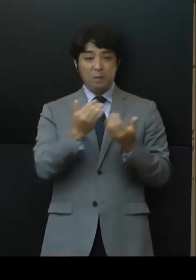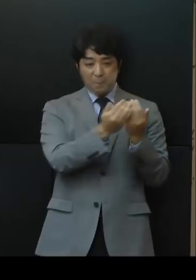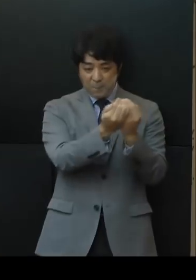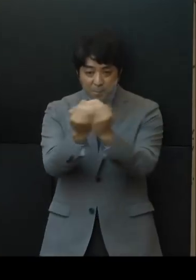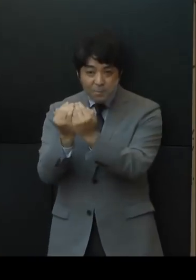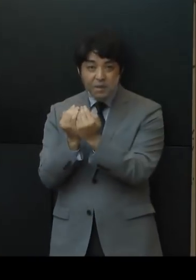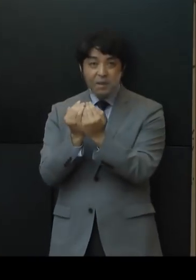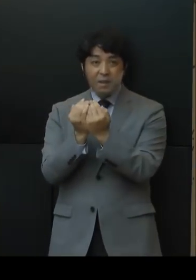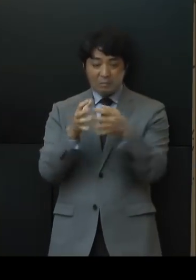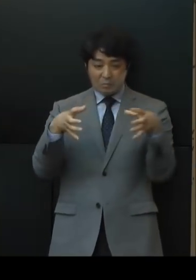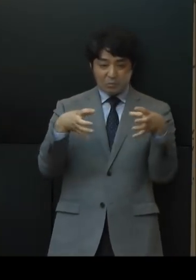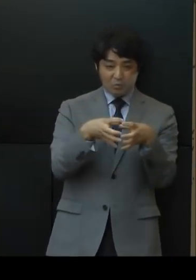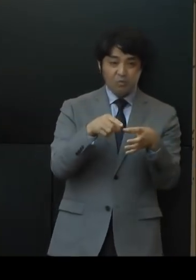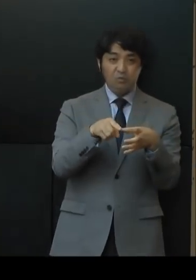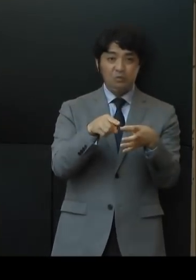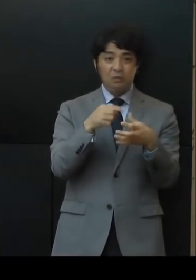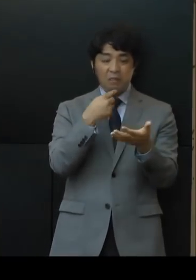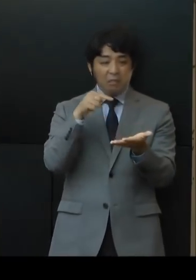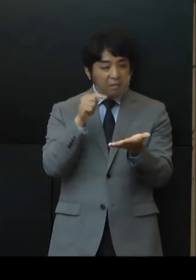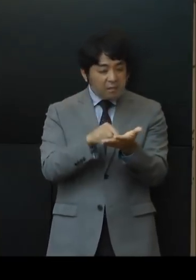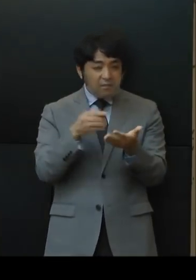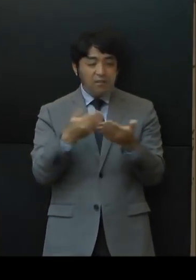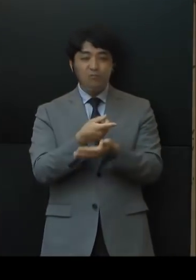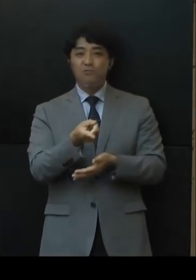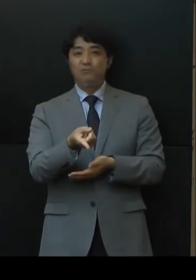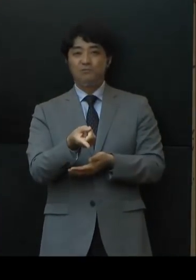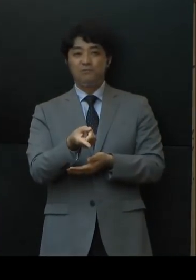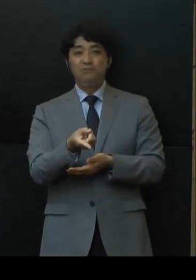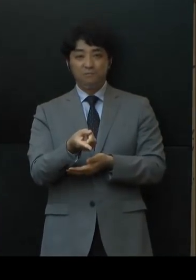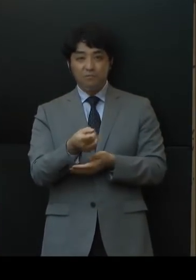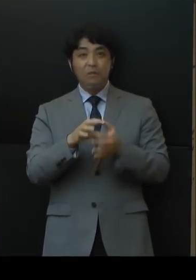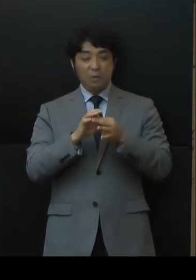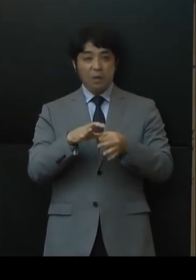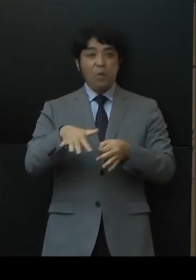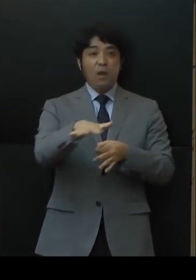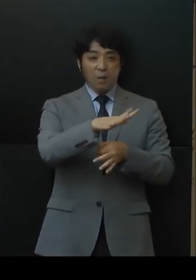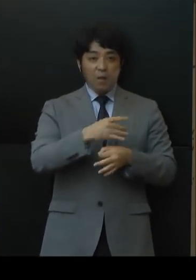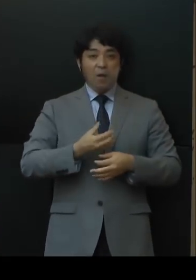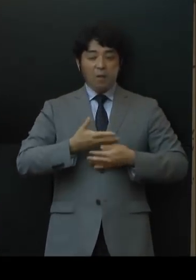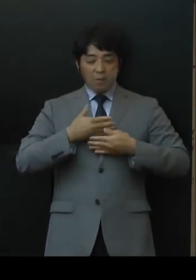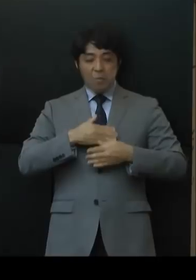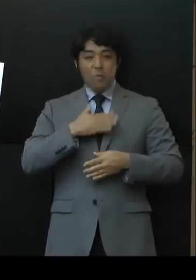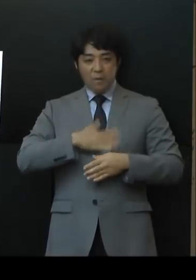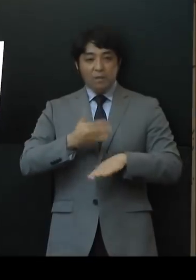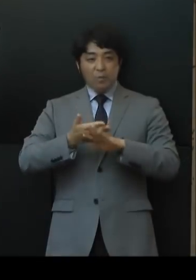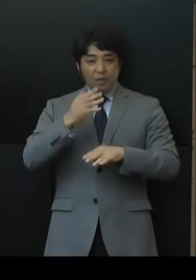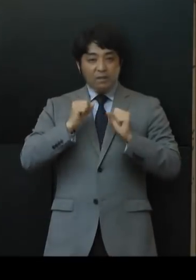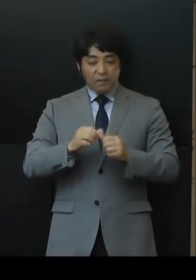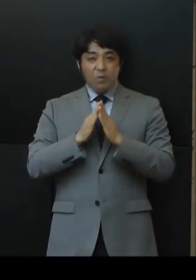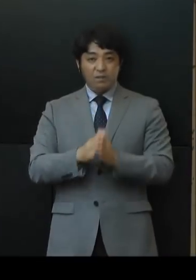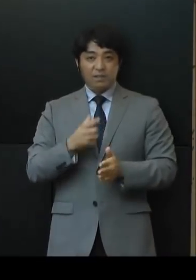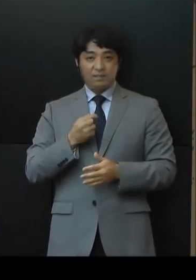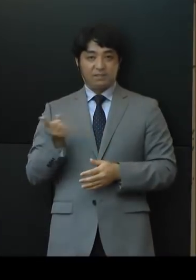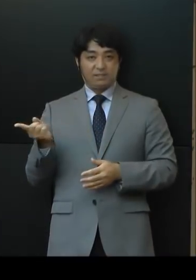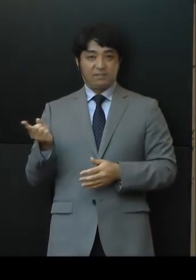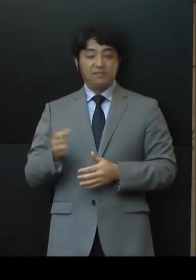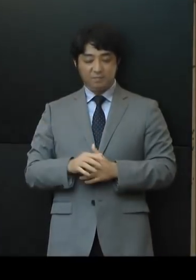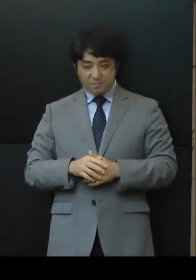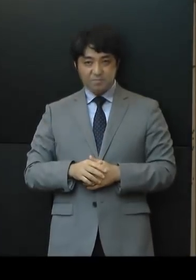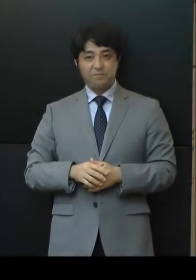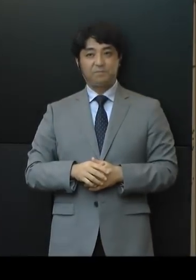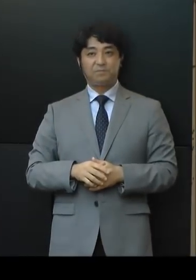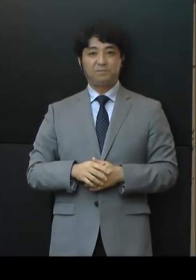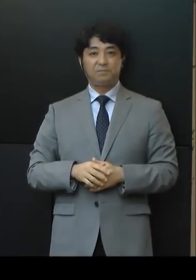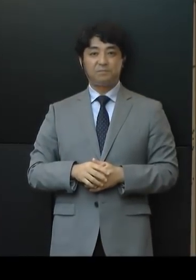というその状況になりやすいということをしっかり受け止めていただきたいと思います。です